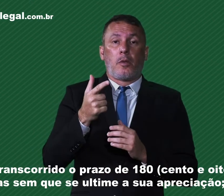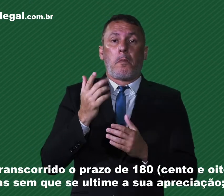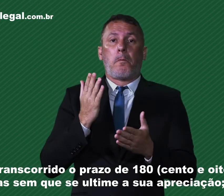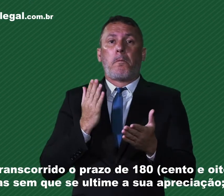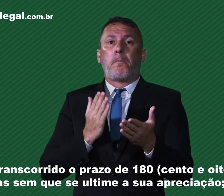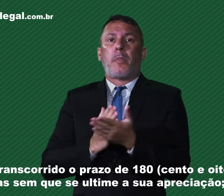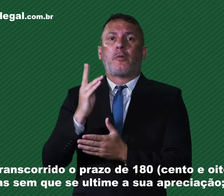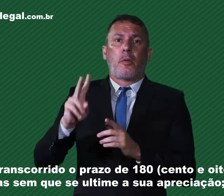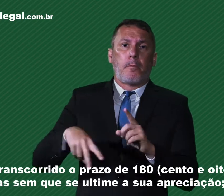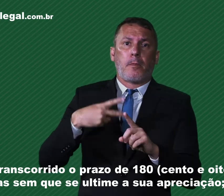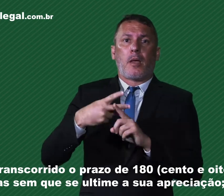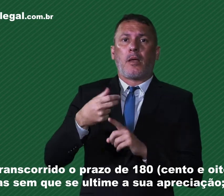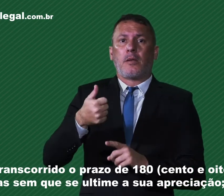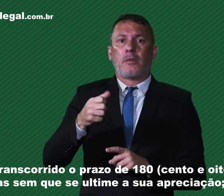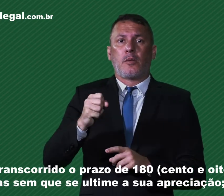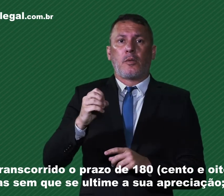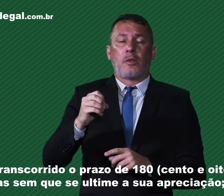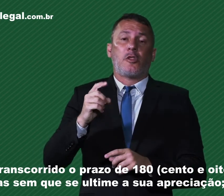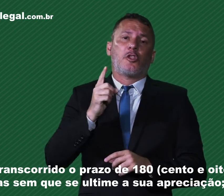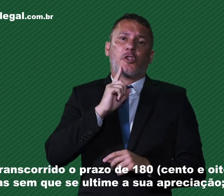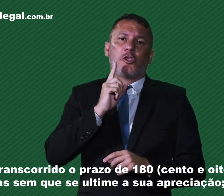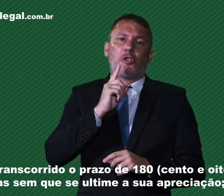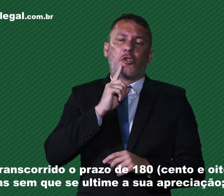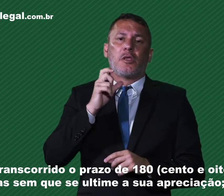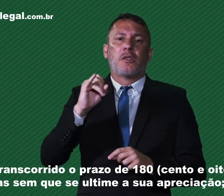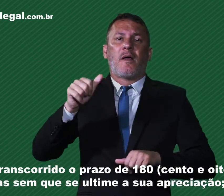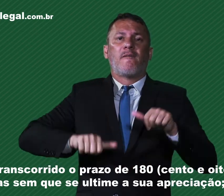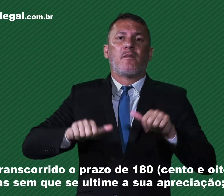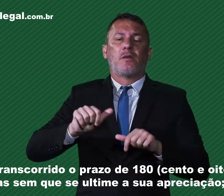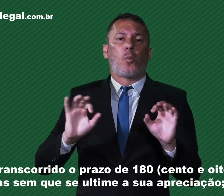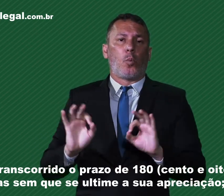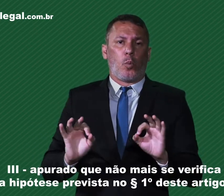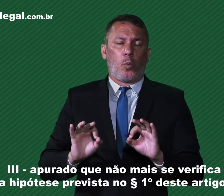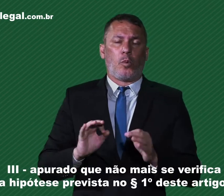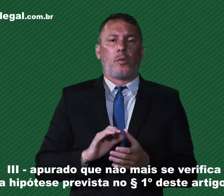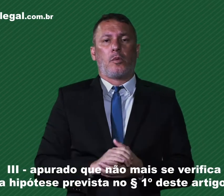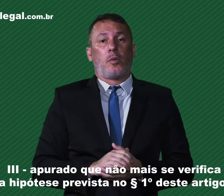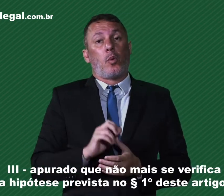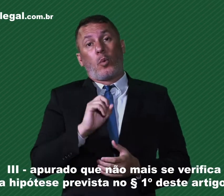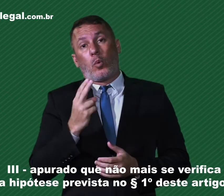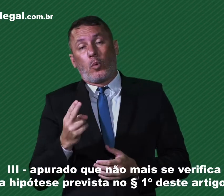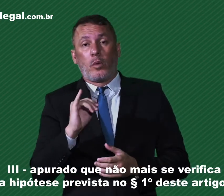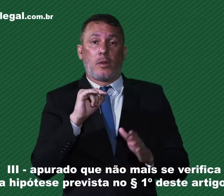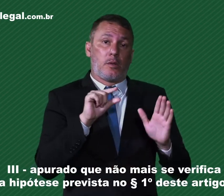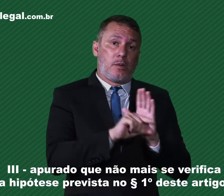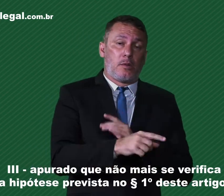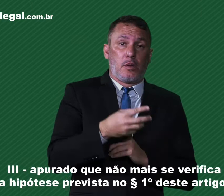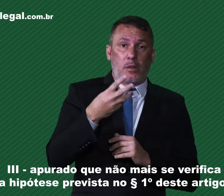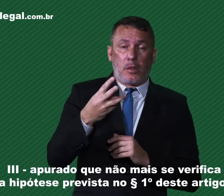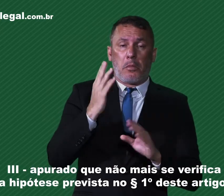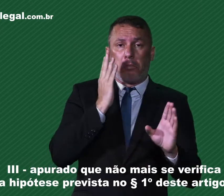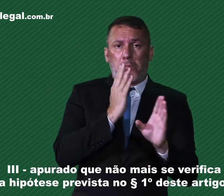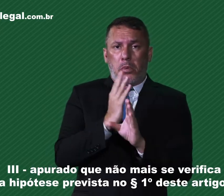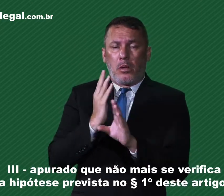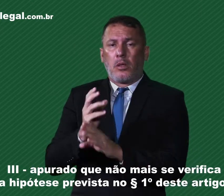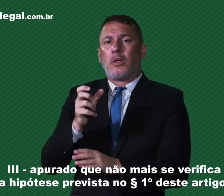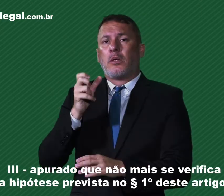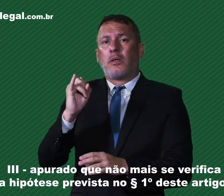sem que se o time a sua apreciação ou inciso 3 apurado que não mais se verifica